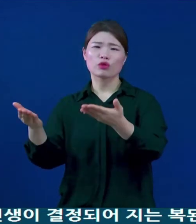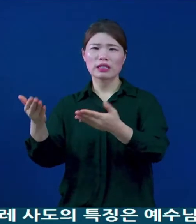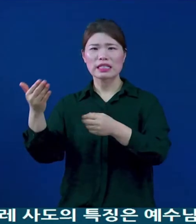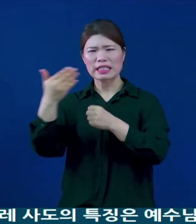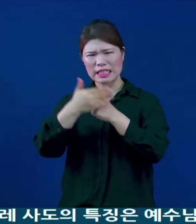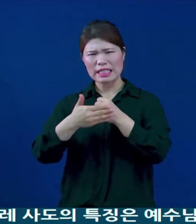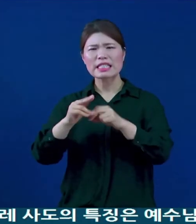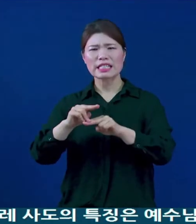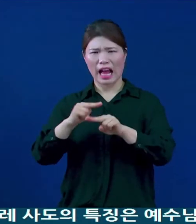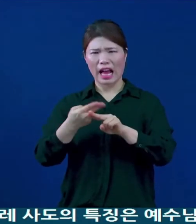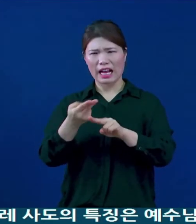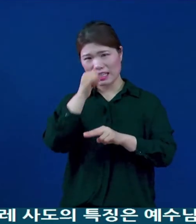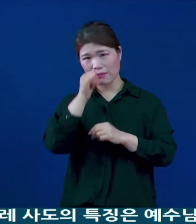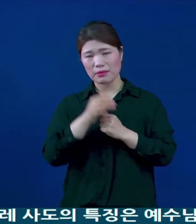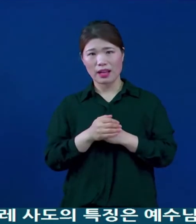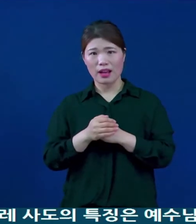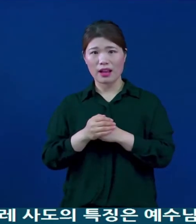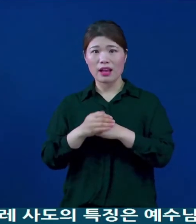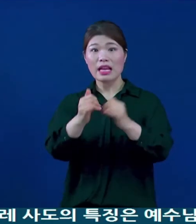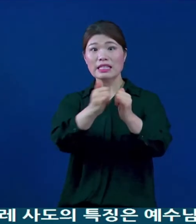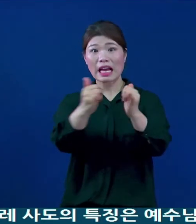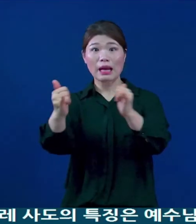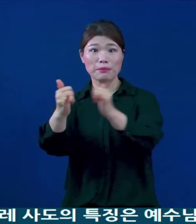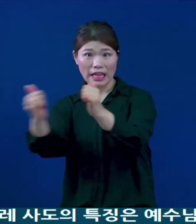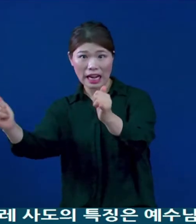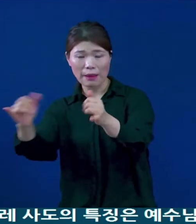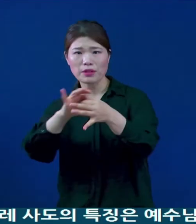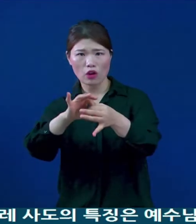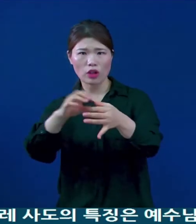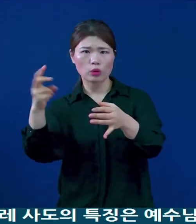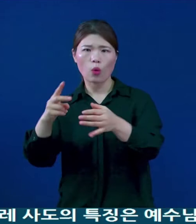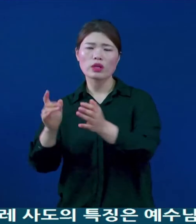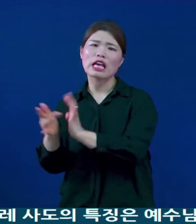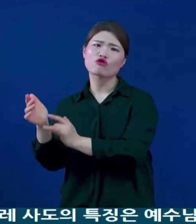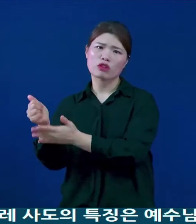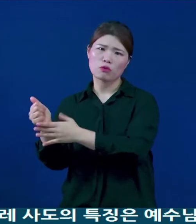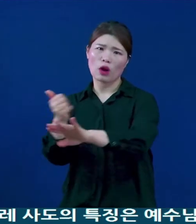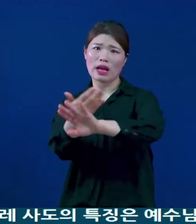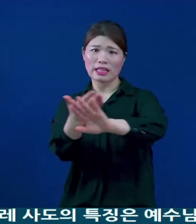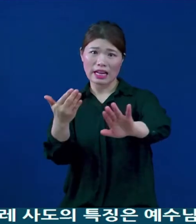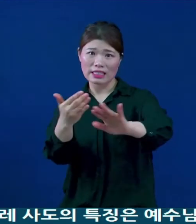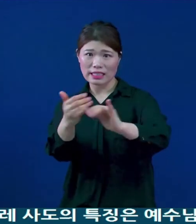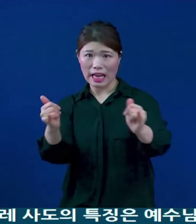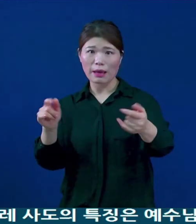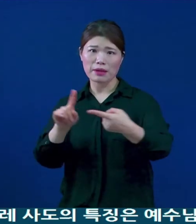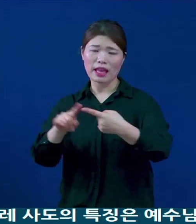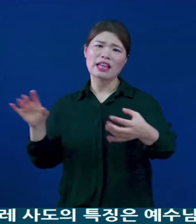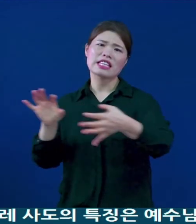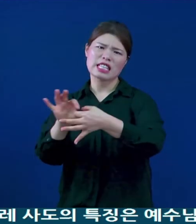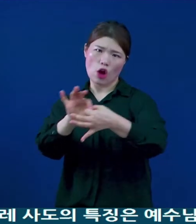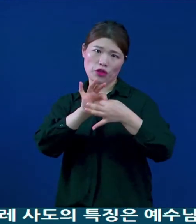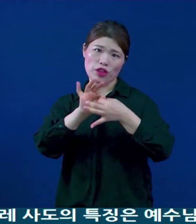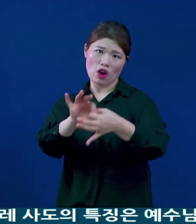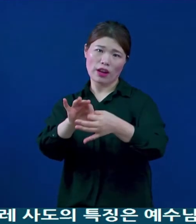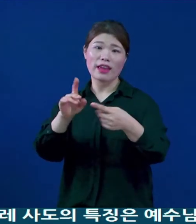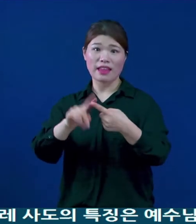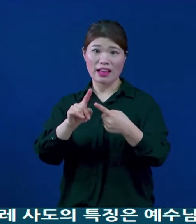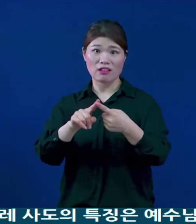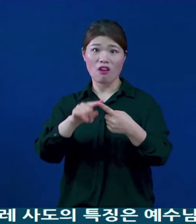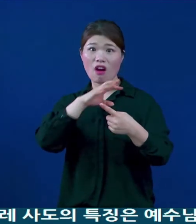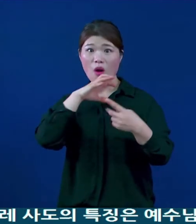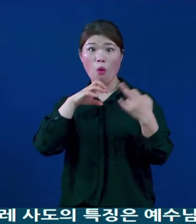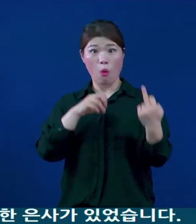사람을 연결해 줄 뿐만 아니라 사람을 예수님께로, 또 예수님과 다른 사람들을 연결하는 일을 그의